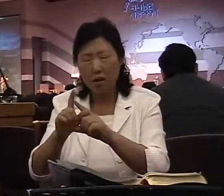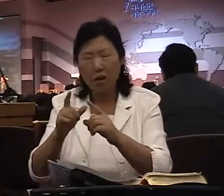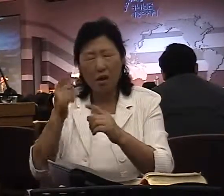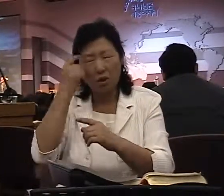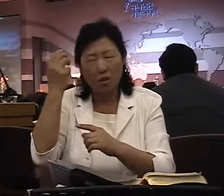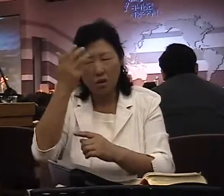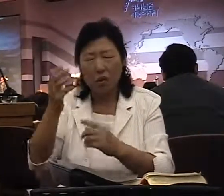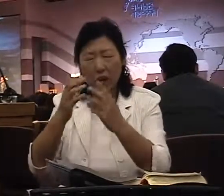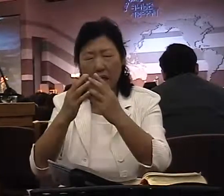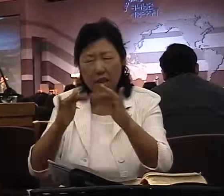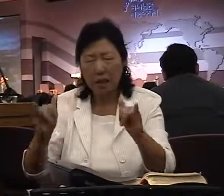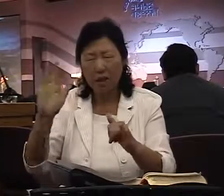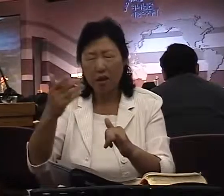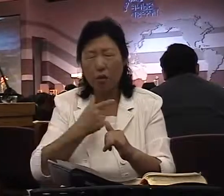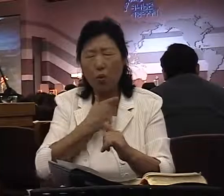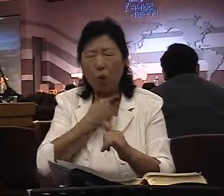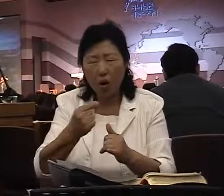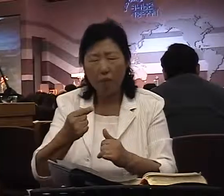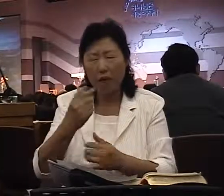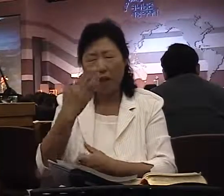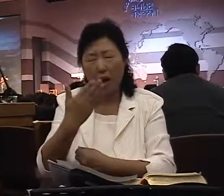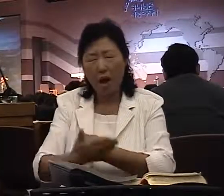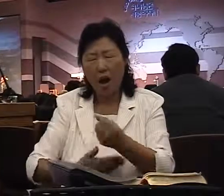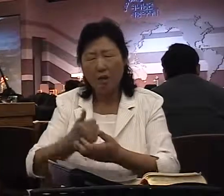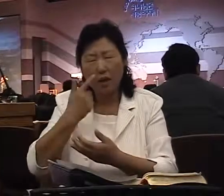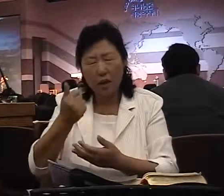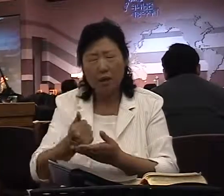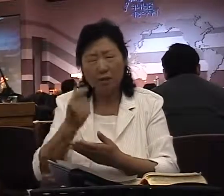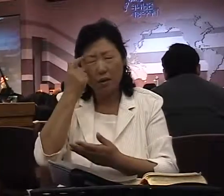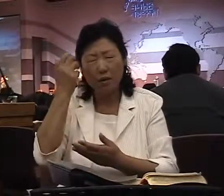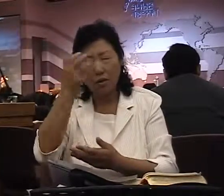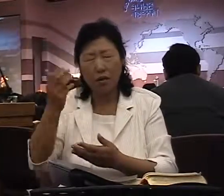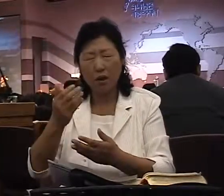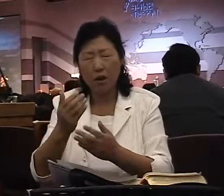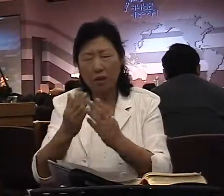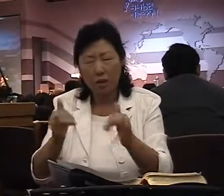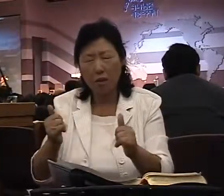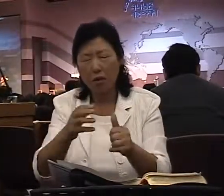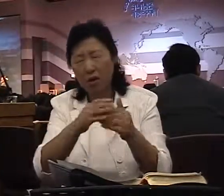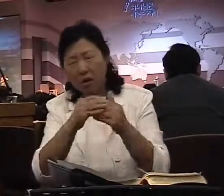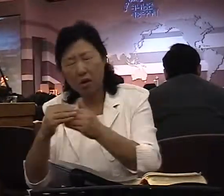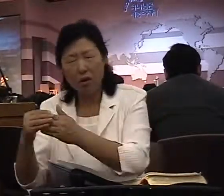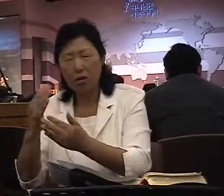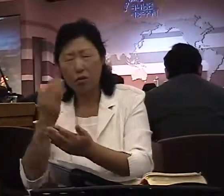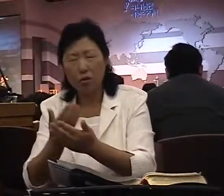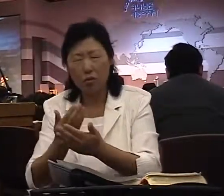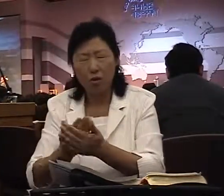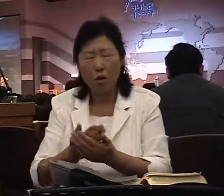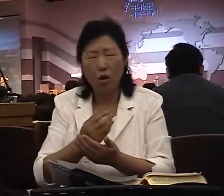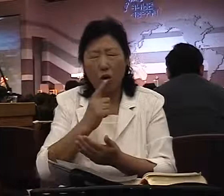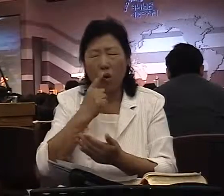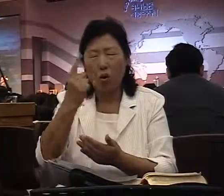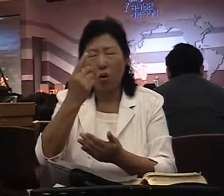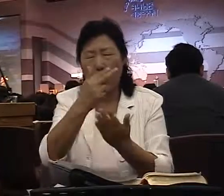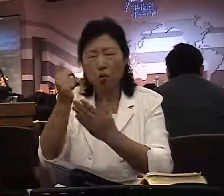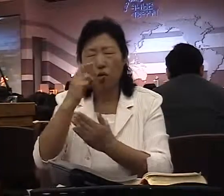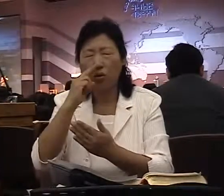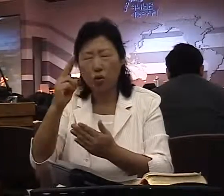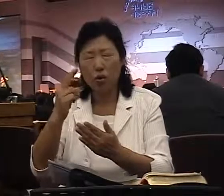성령의 사람이 되기를 원합니다. 성령의 사람이 되게 하여 주시옵소서. 오 주여 성령의 사람이 되게 해 주시옵소서.